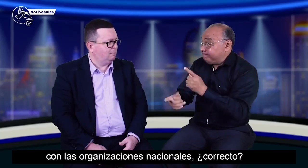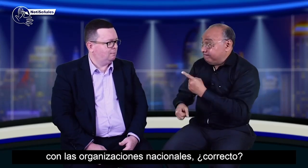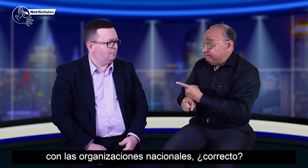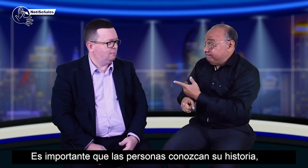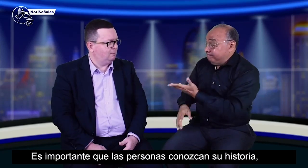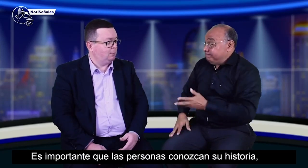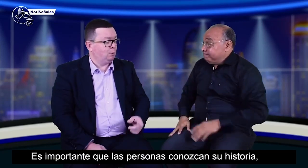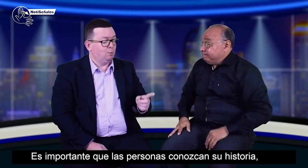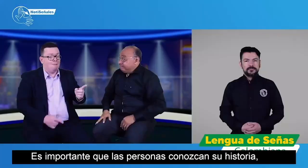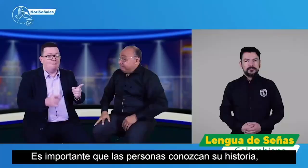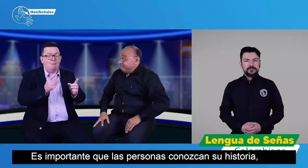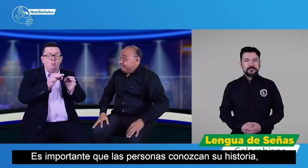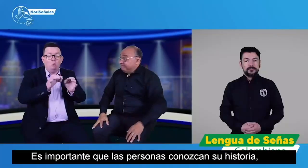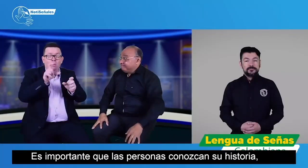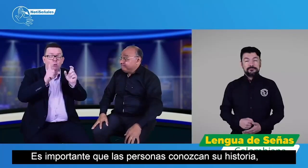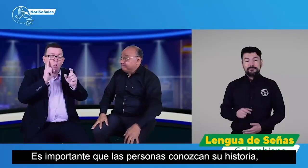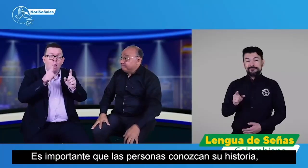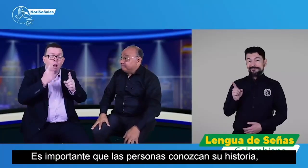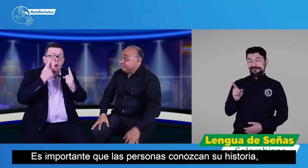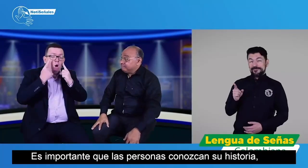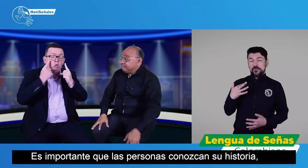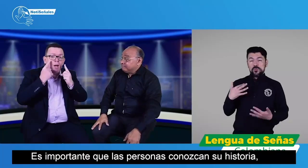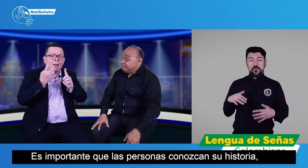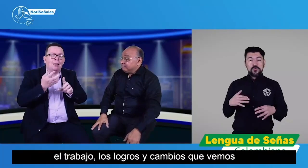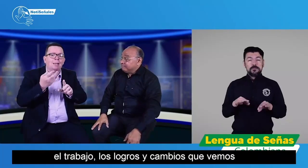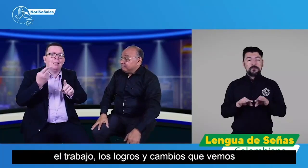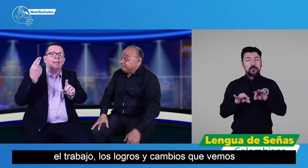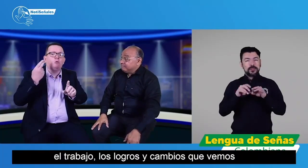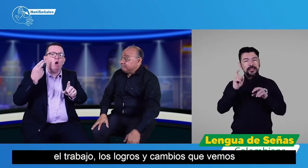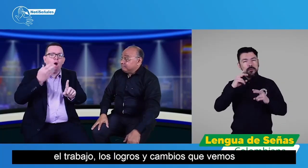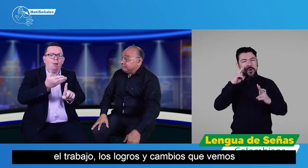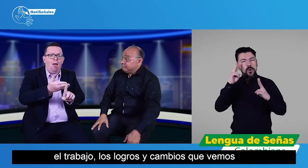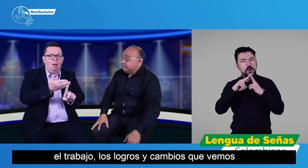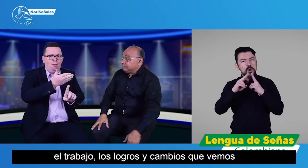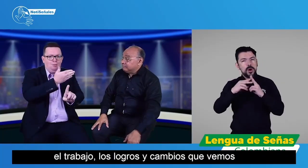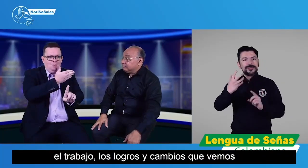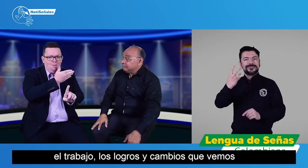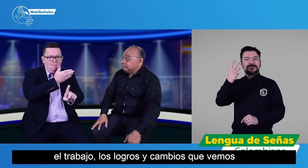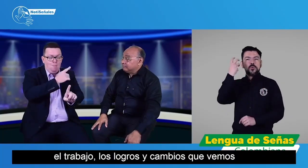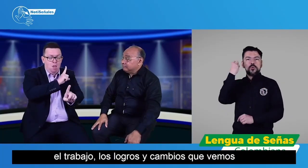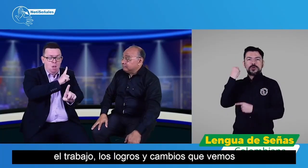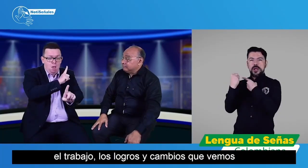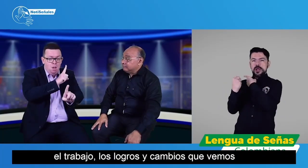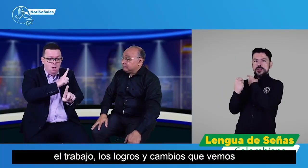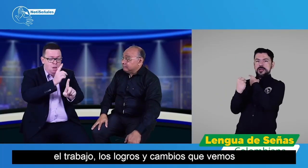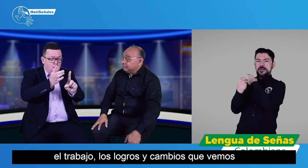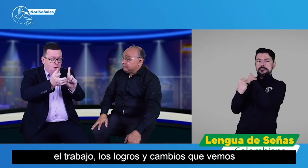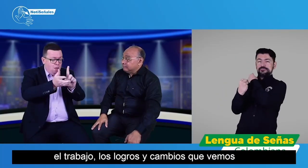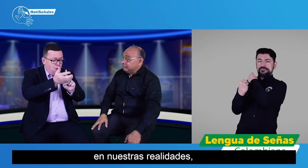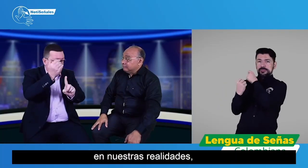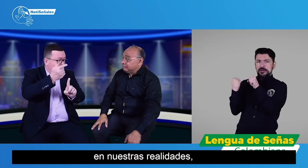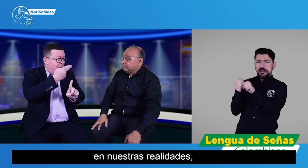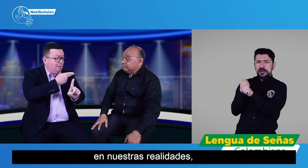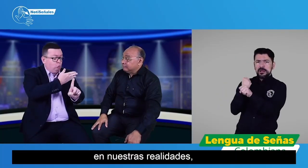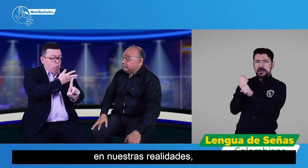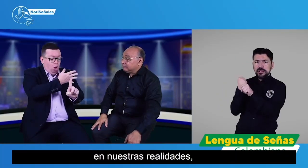Es importante que las personas conozcan su historia, el trabajo, los logros y cambios que vemos en nuestras realidades.